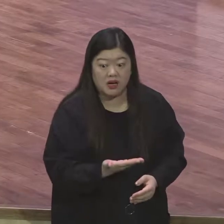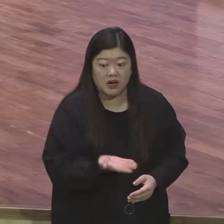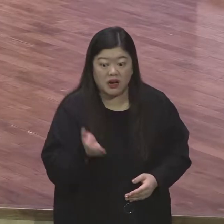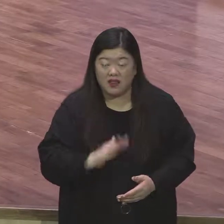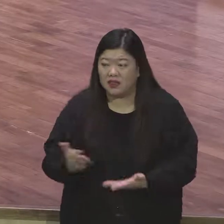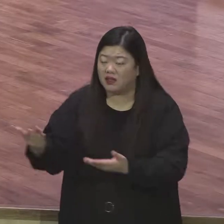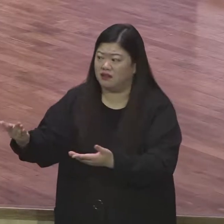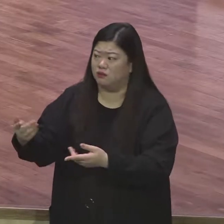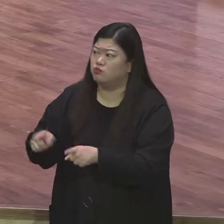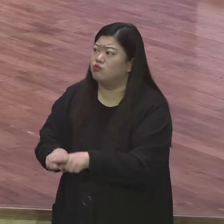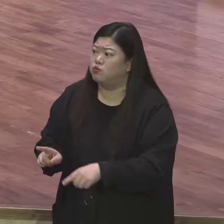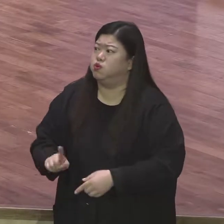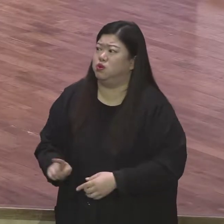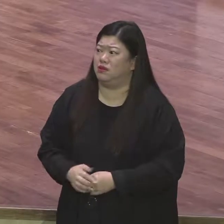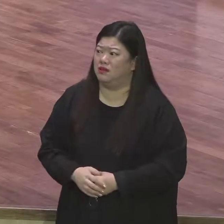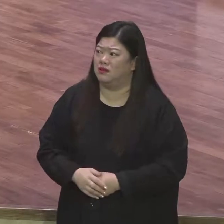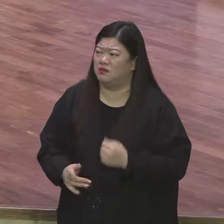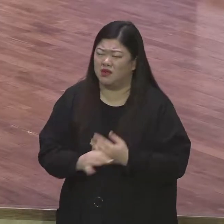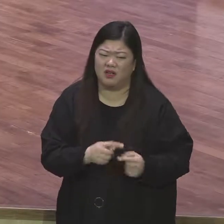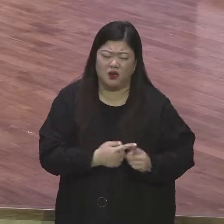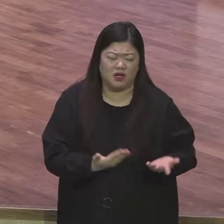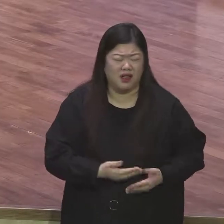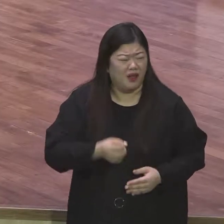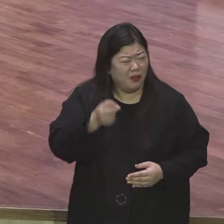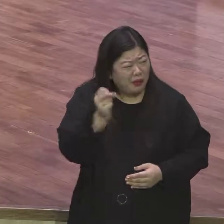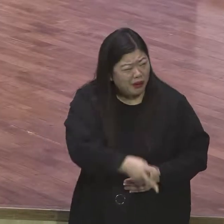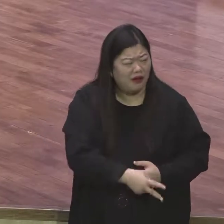예수 생명으로 충만할 때